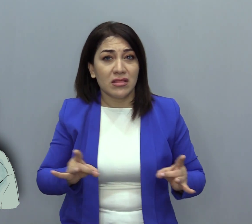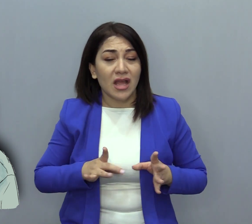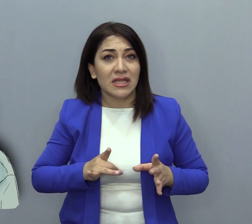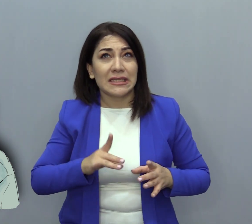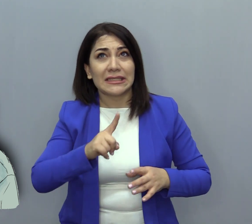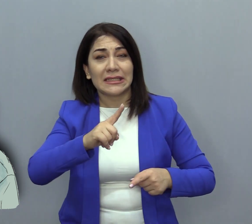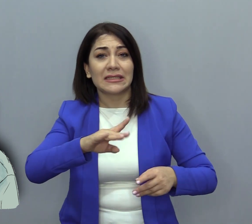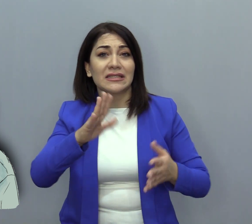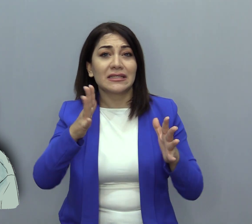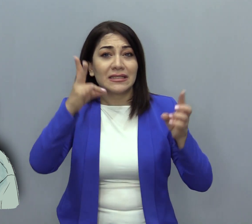կբերի